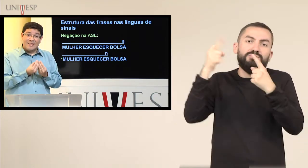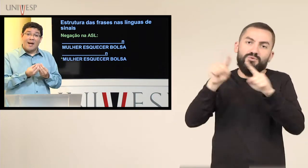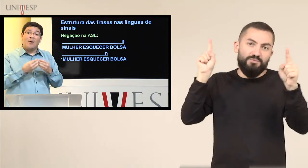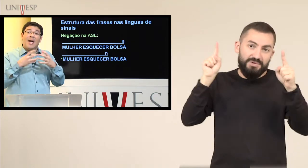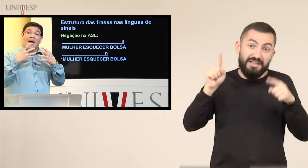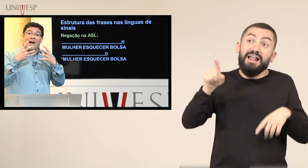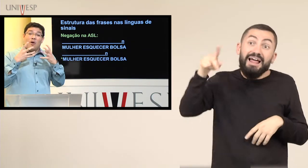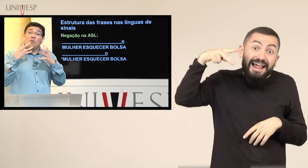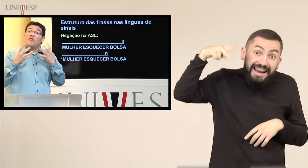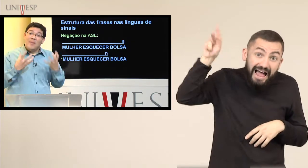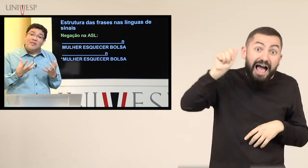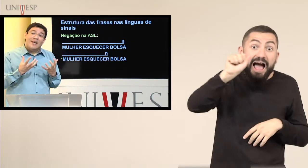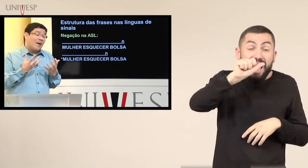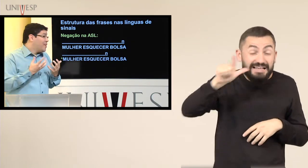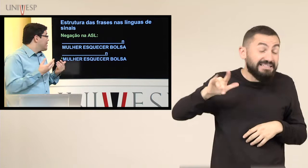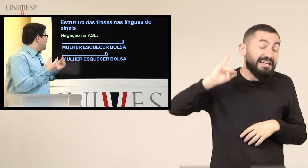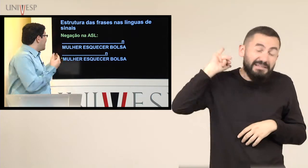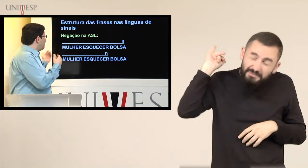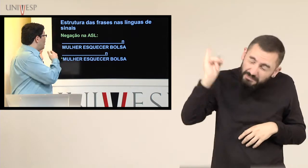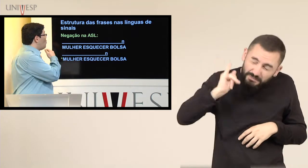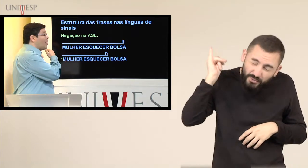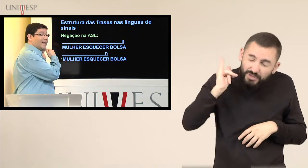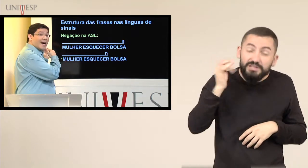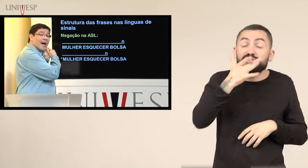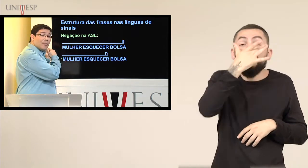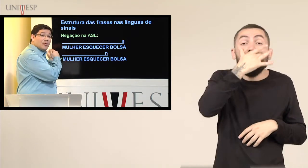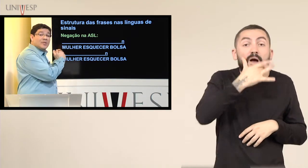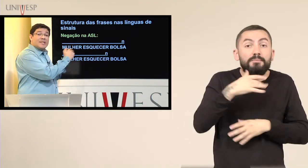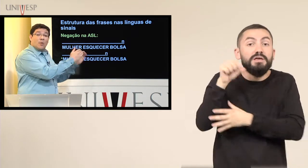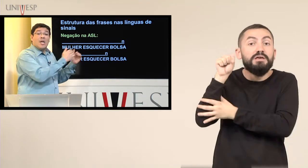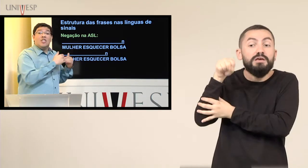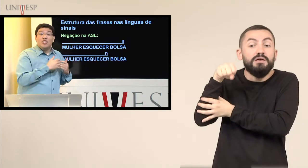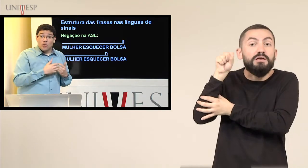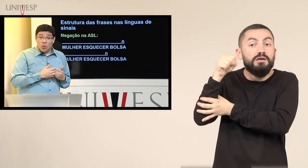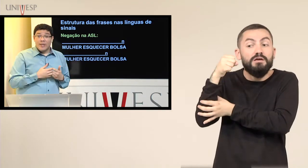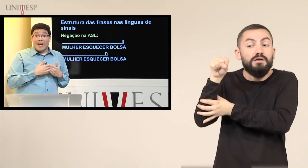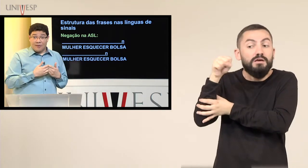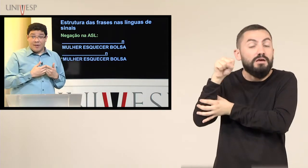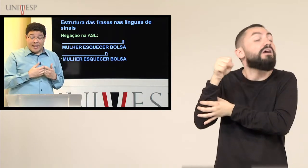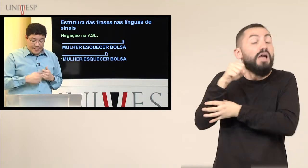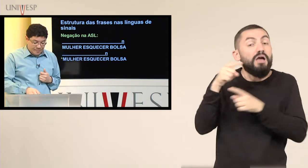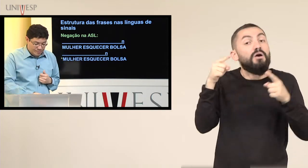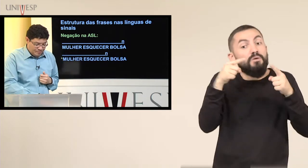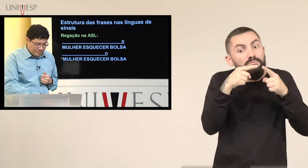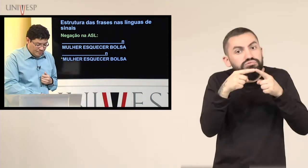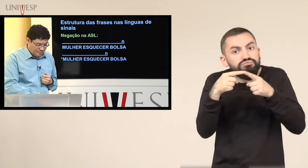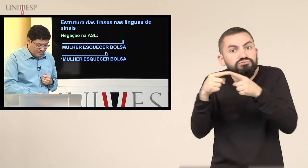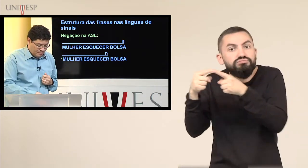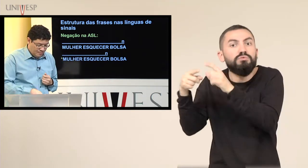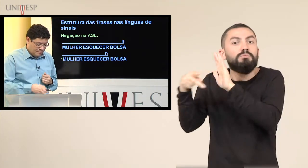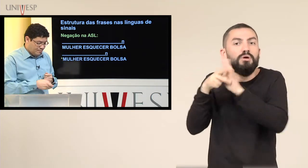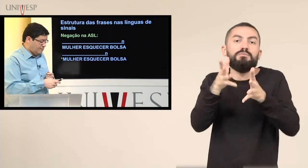expressão facial, o movimento da cabeça deve acompanhar a produção de toda a frase.